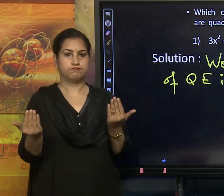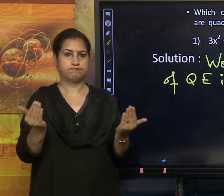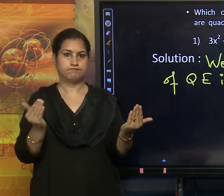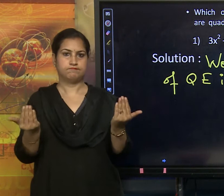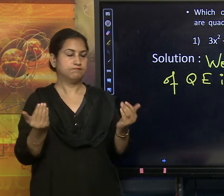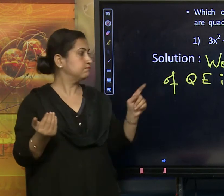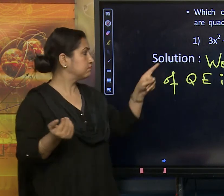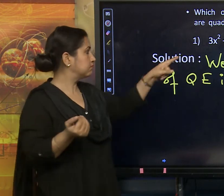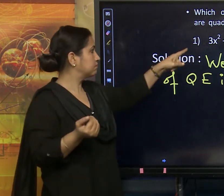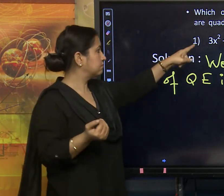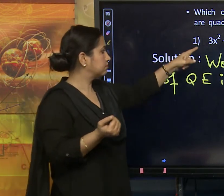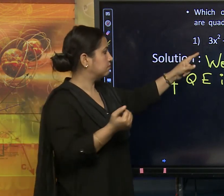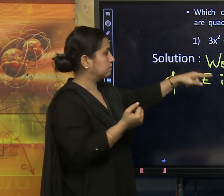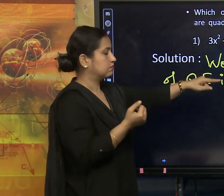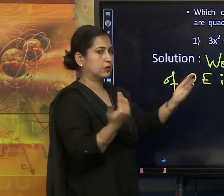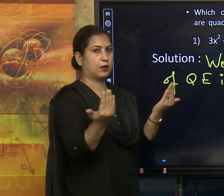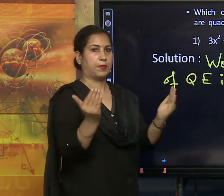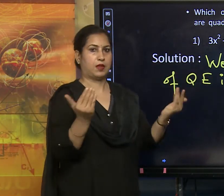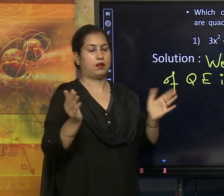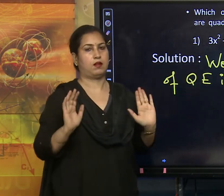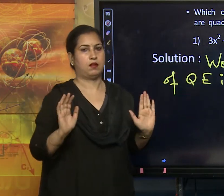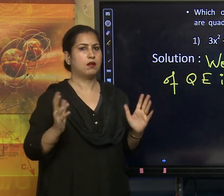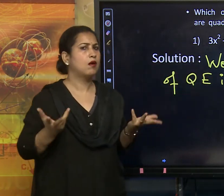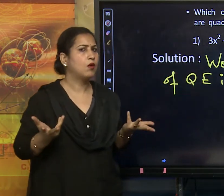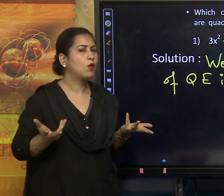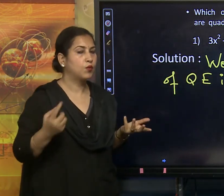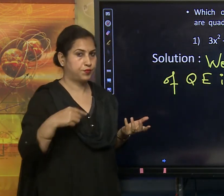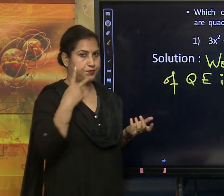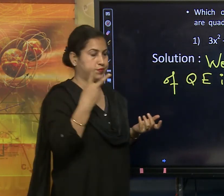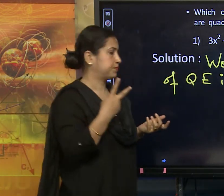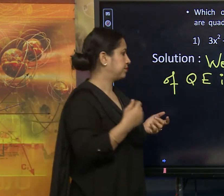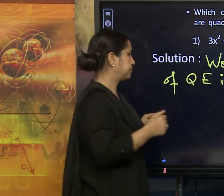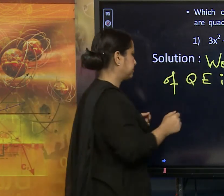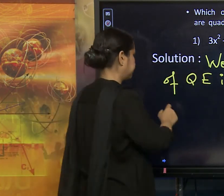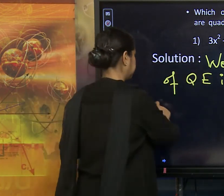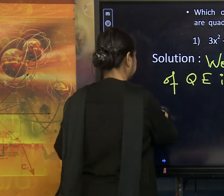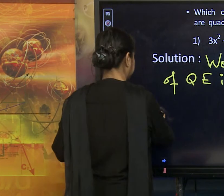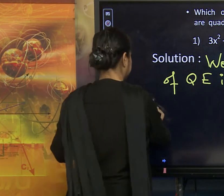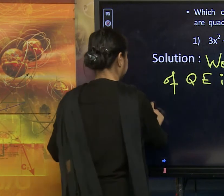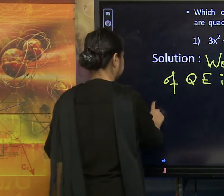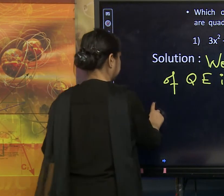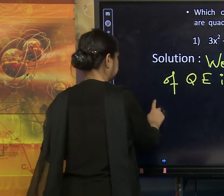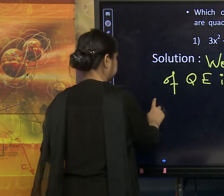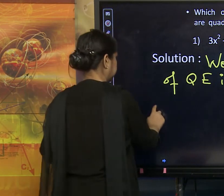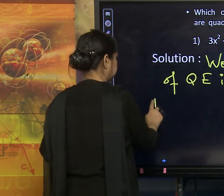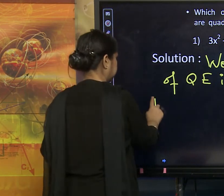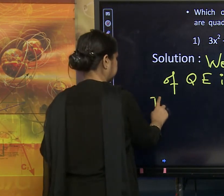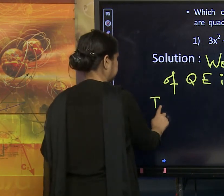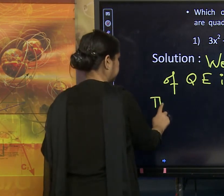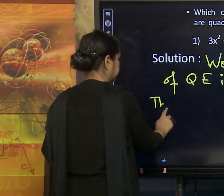अब हमें इसको कंपेयर करना है। जो इक्वेशन प्रश्न में दी गई है उसको स्टैंडर्ड फॉर्म इक्वेशन से